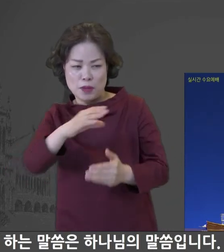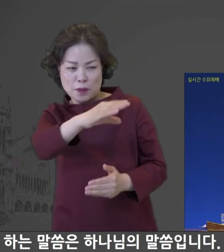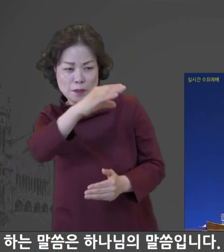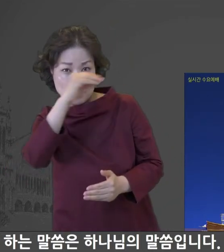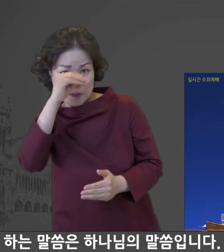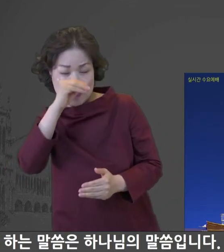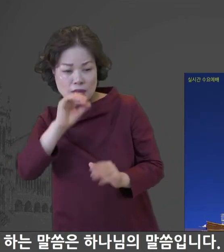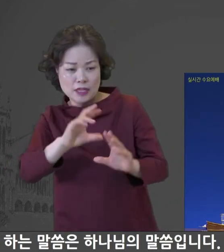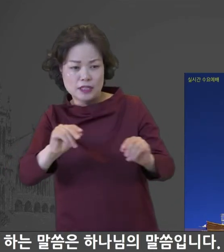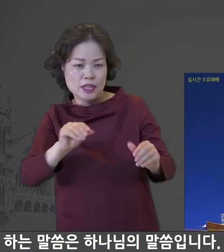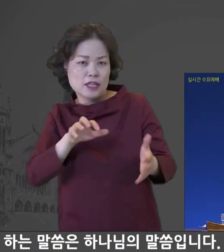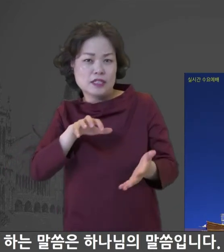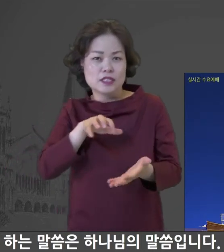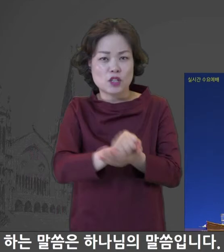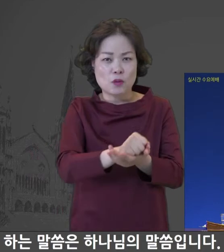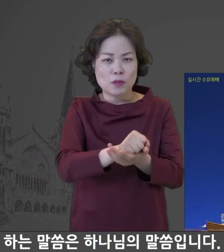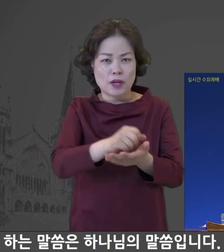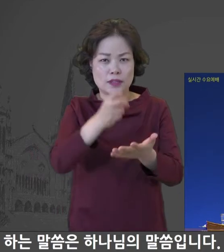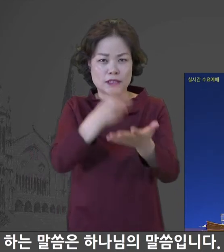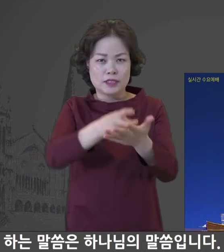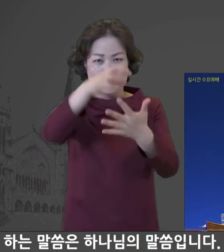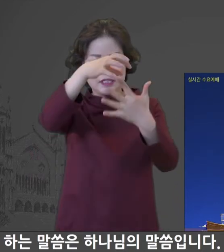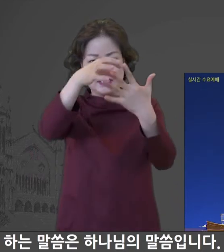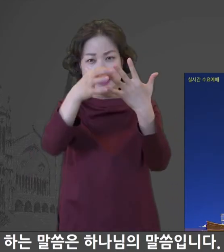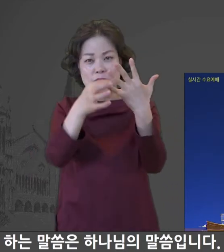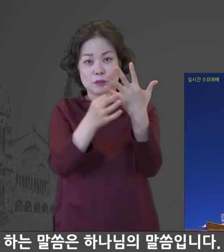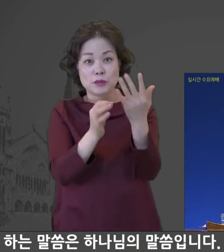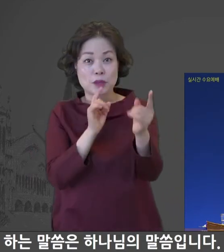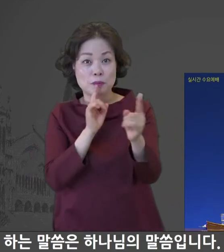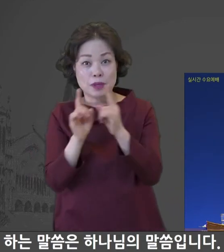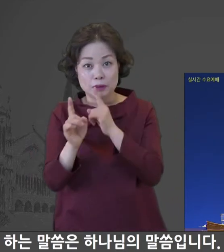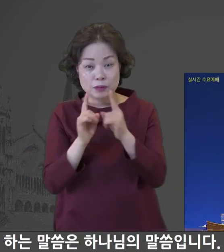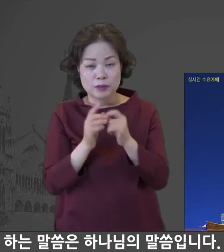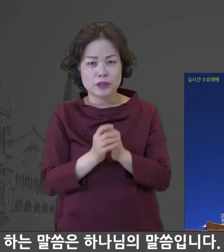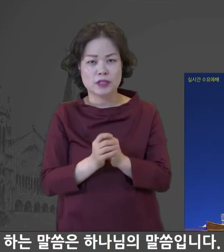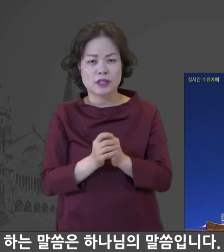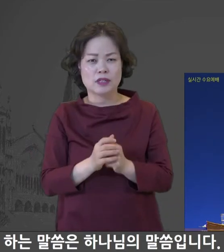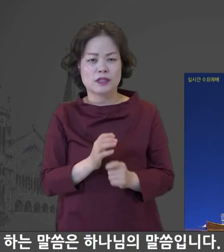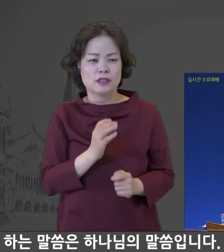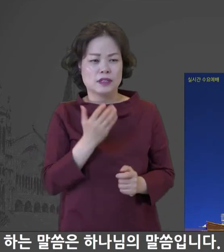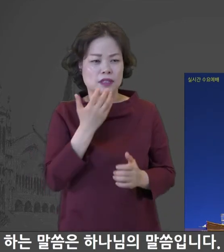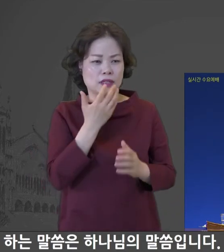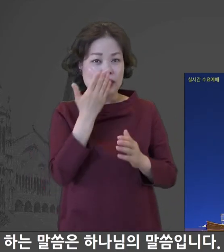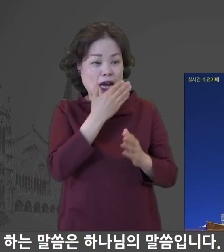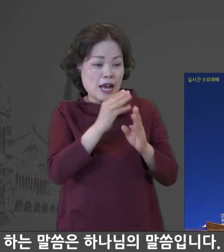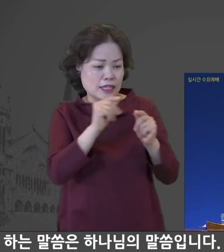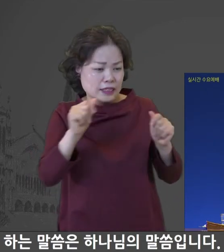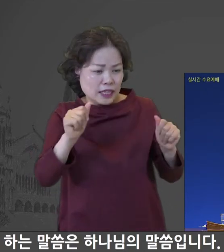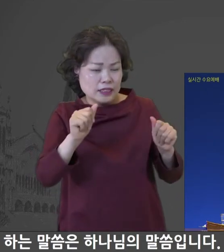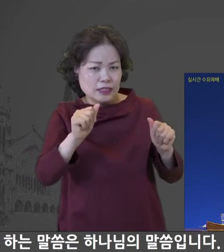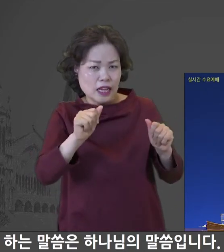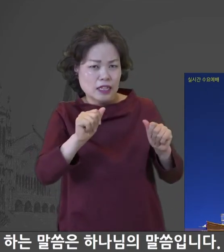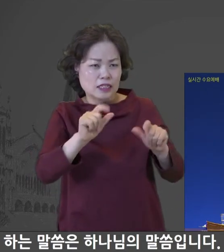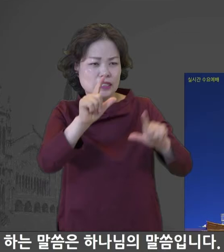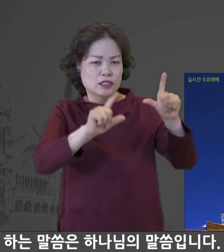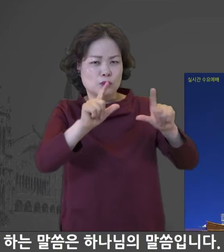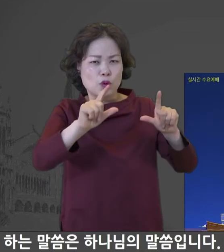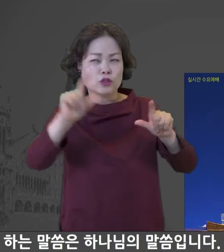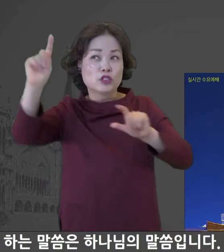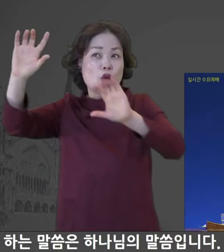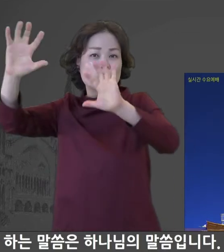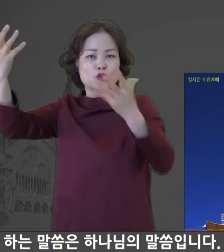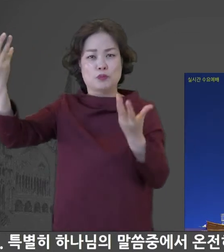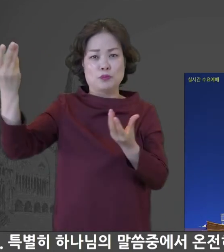점령하고 정복하는 데 필요한 지침들을 얻기 위한 어떤 말씀들, 혹은 가나안 땅을 천국의 모형으로 바라보면서